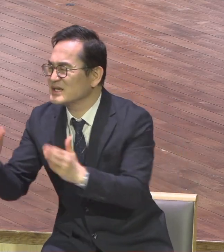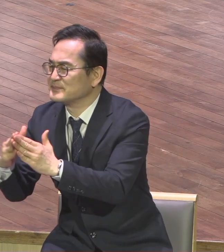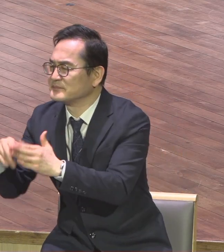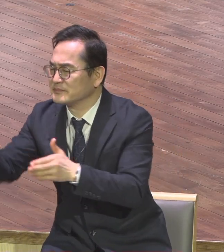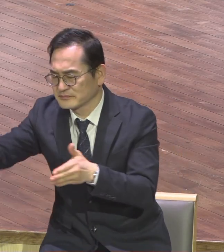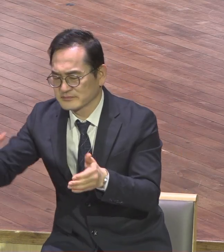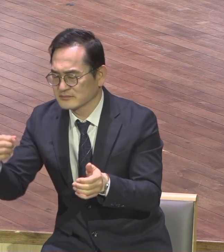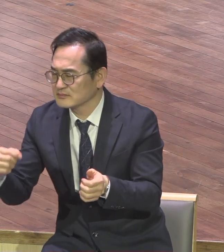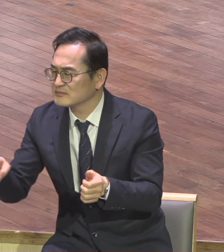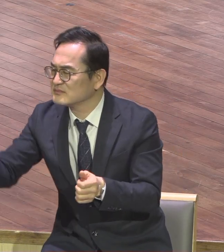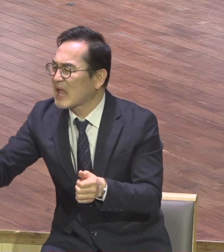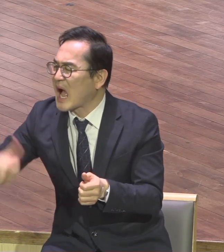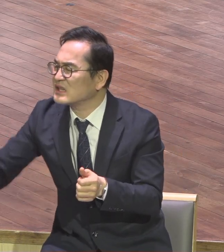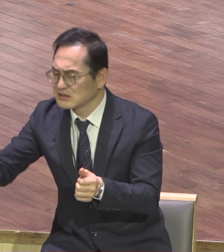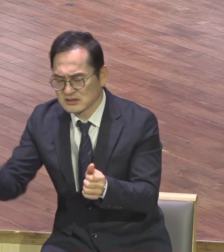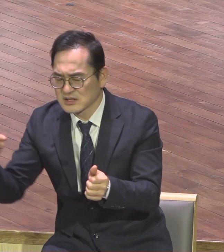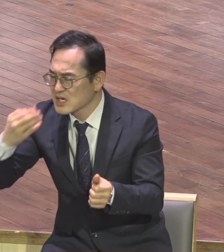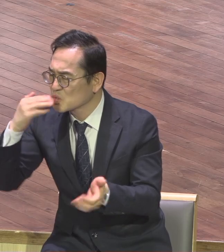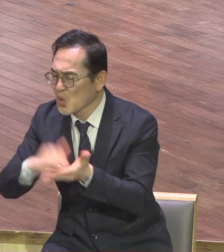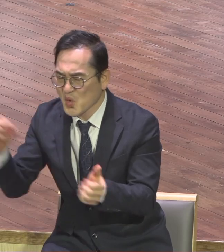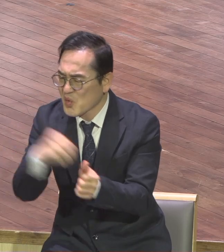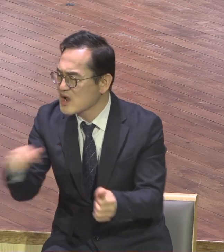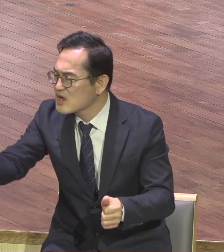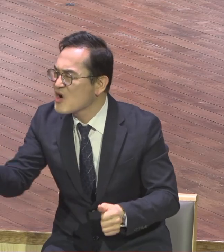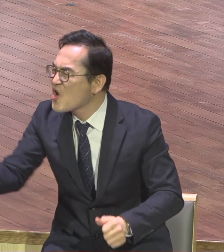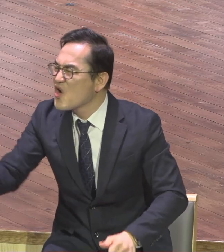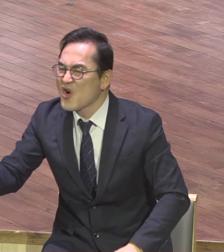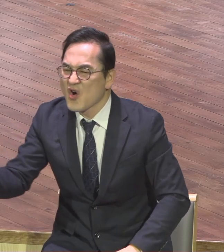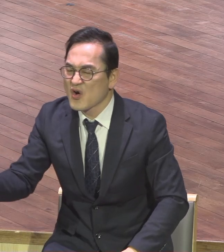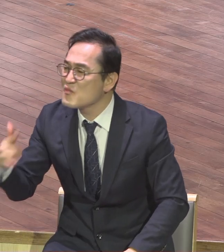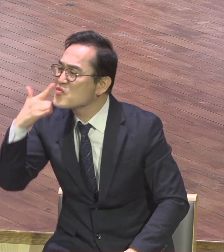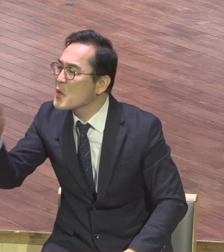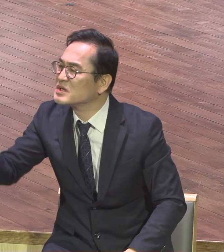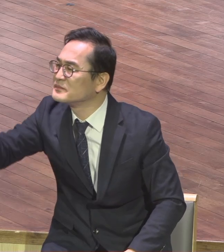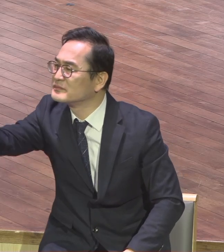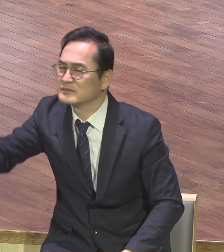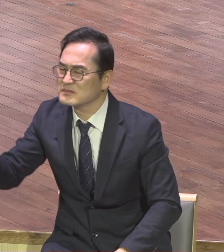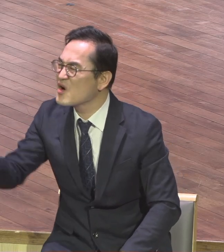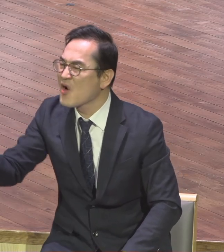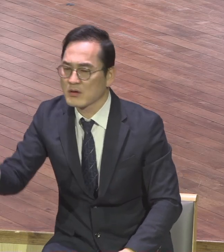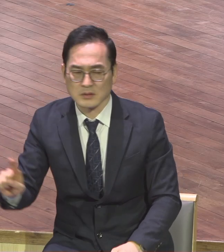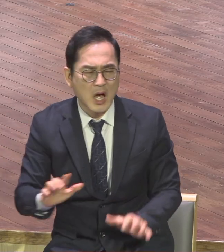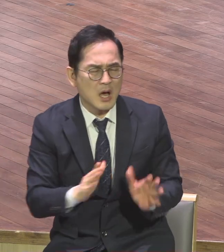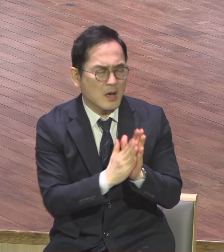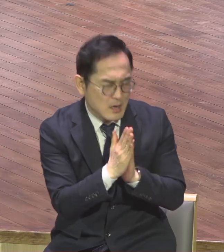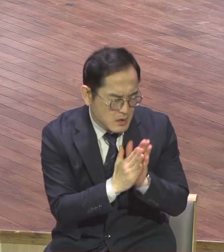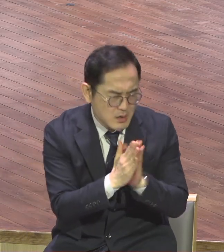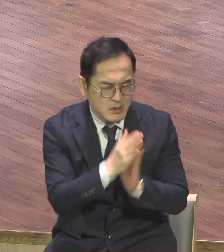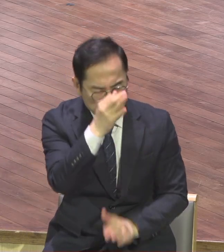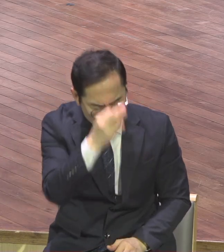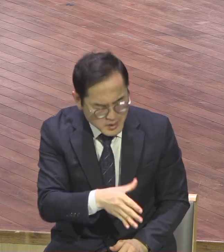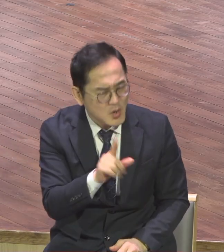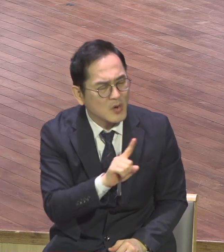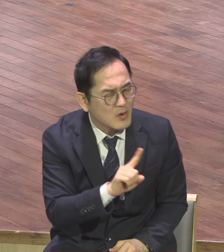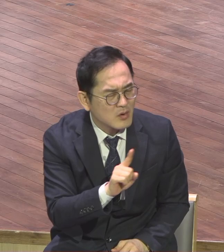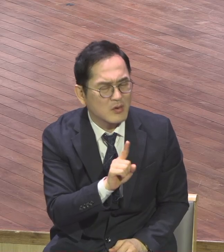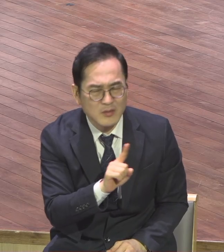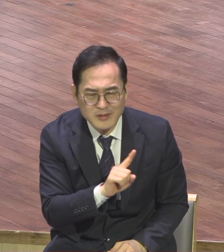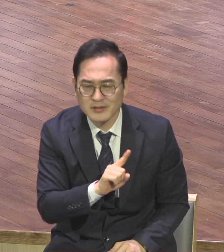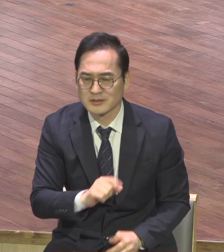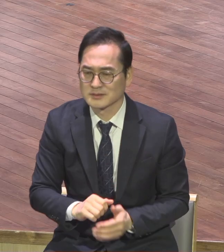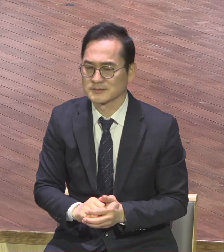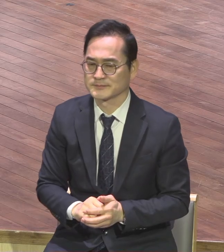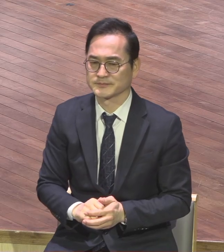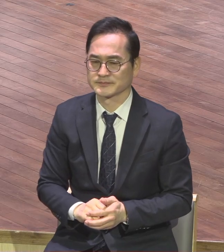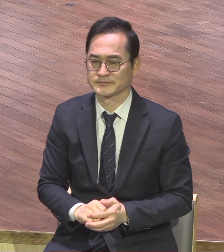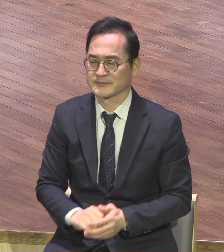집에서 어떻게 하면 되겠냐고 막 죄송하다고 그래서 사정을 하니까 이 집사님이